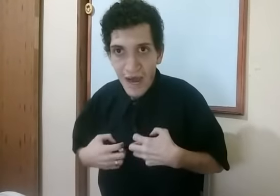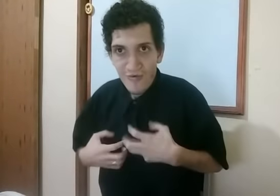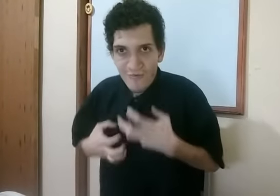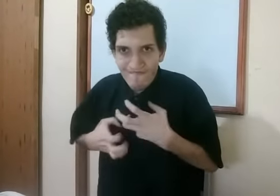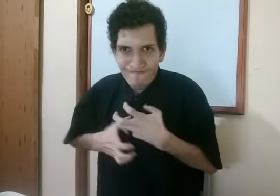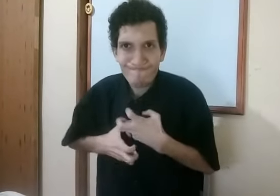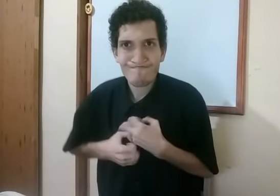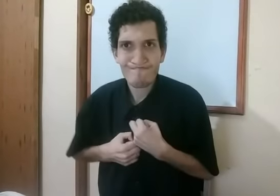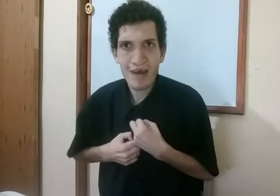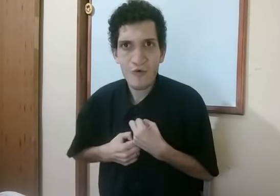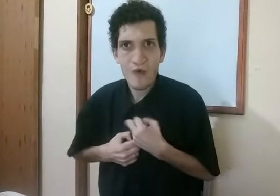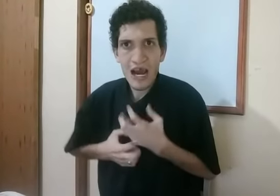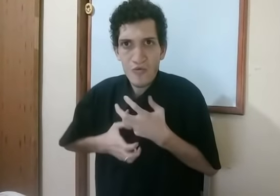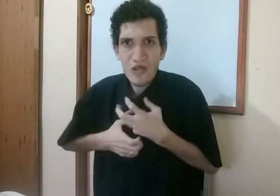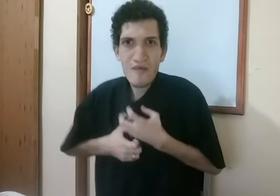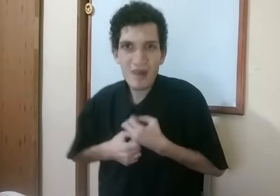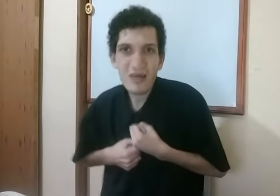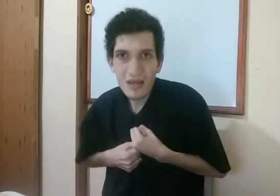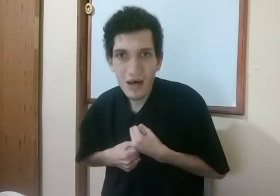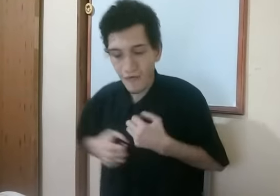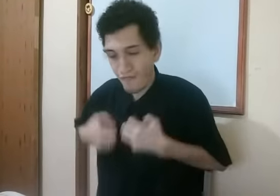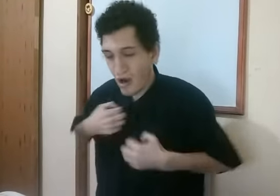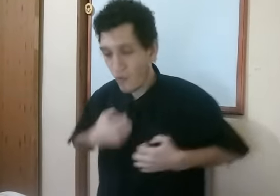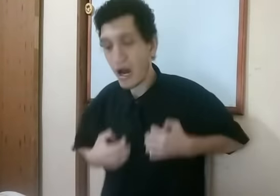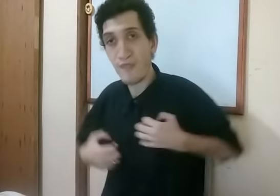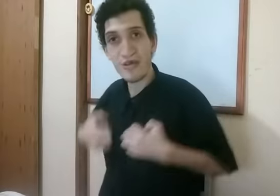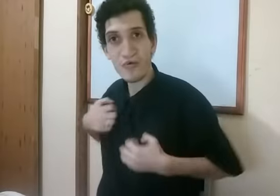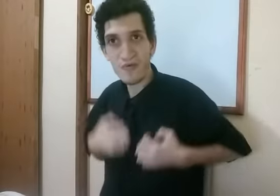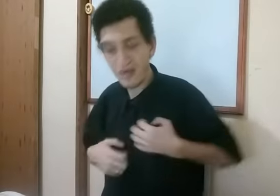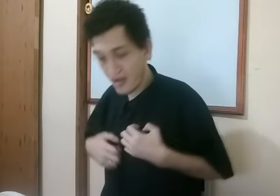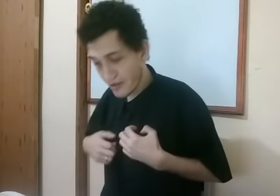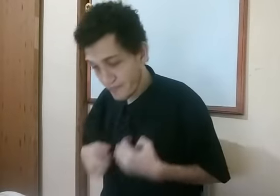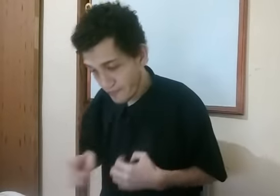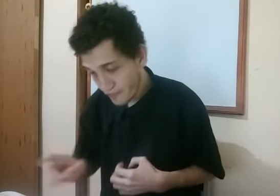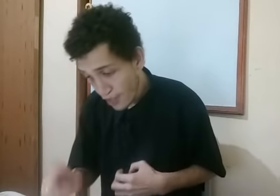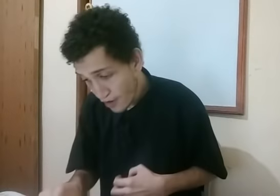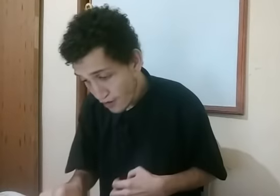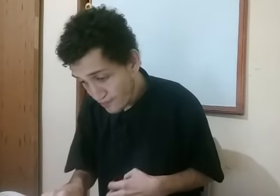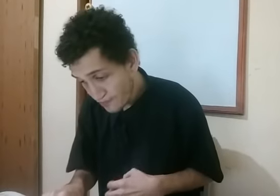agoniado, magoado, em depressão, magoado e agonia.